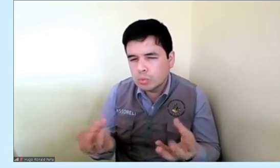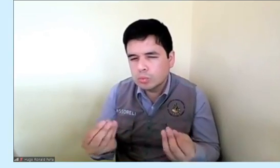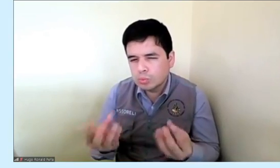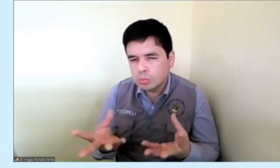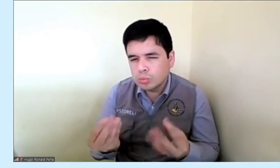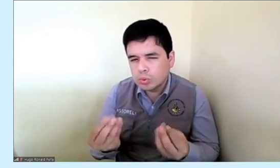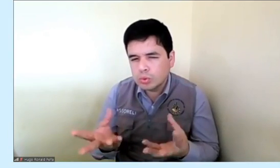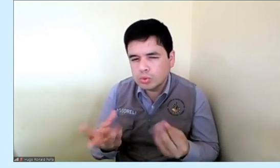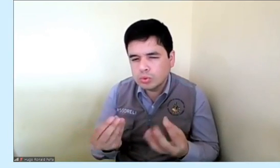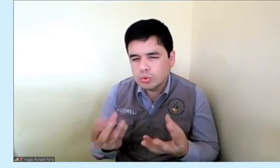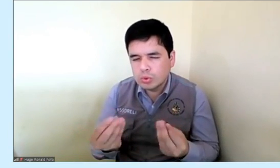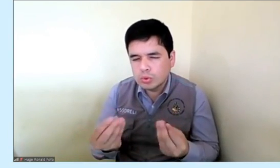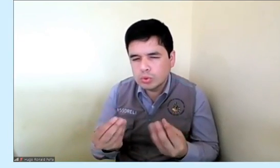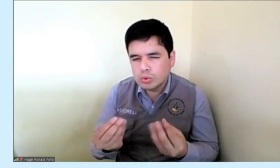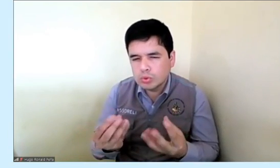muchos